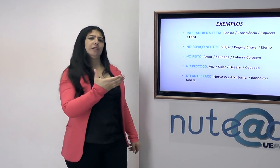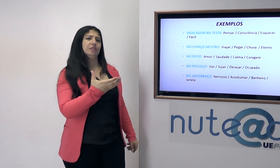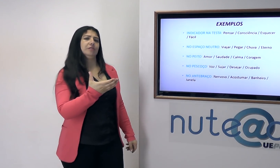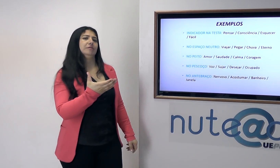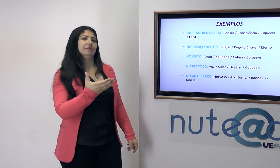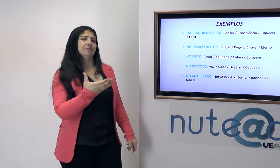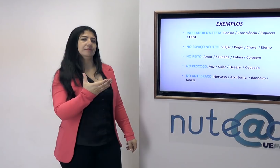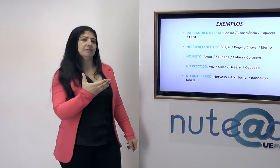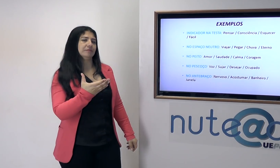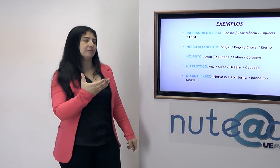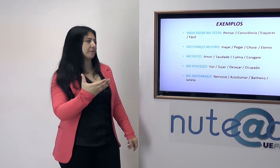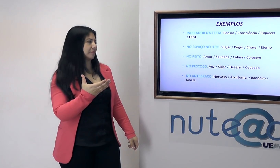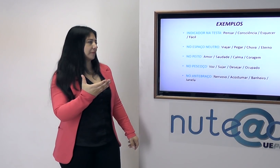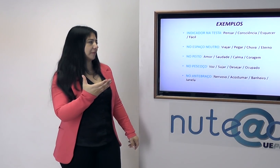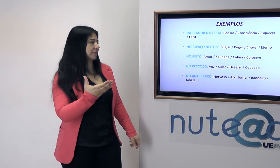Coragem.